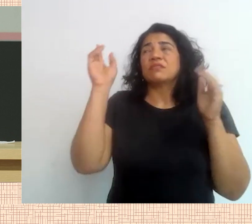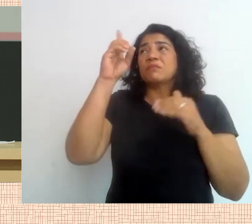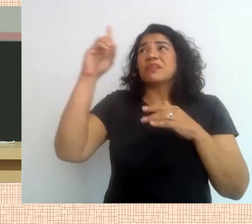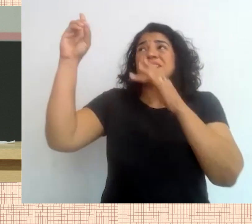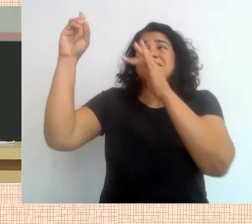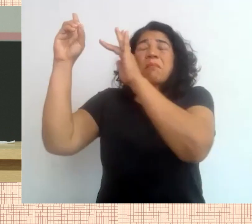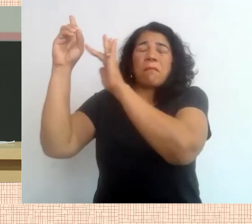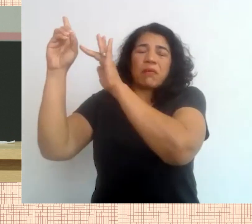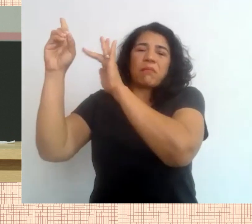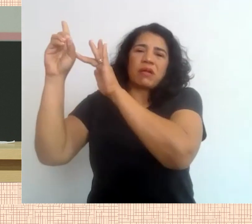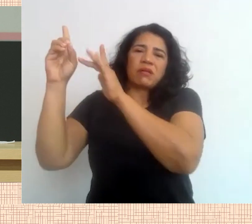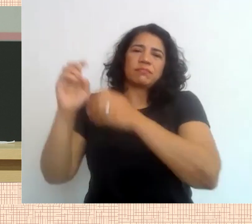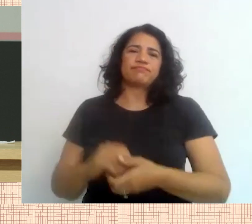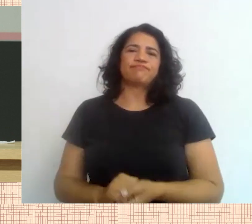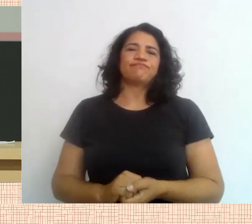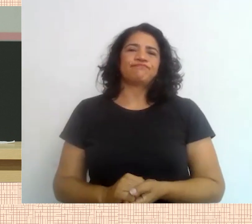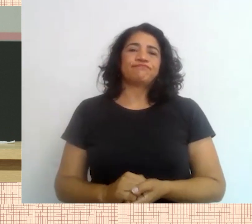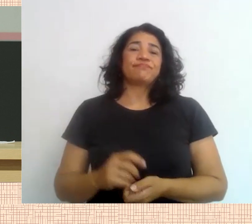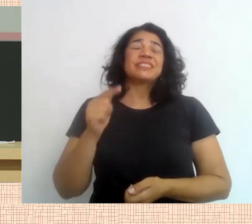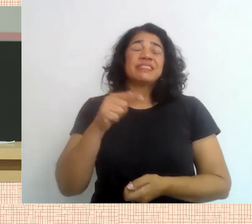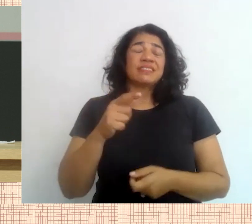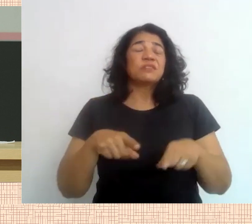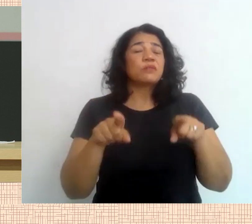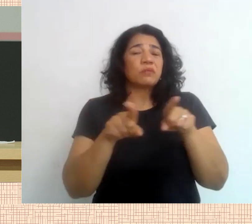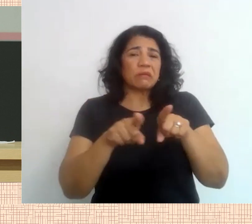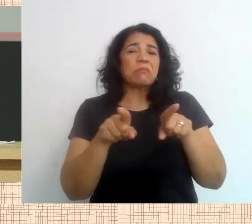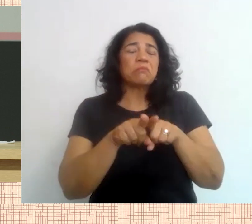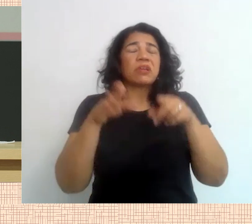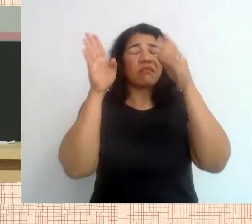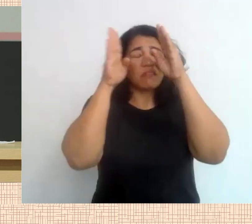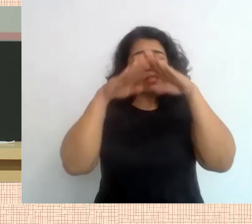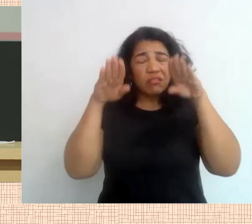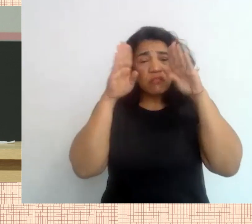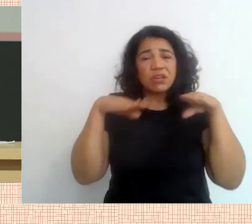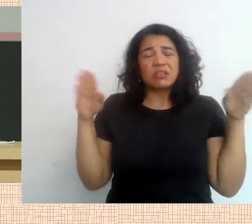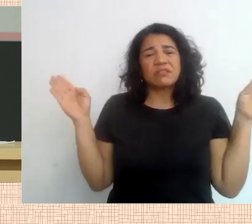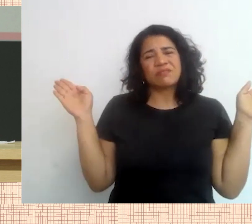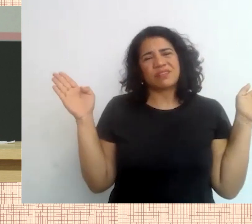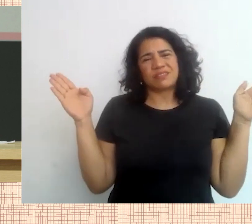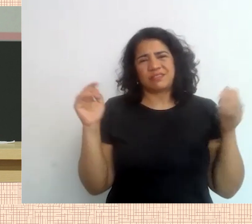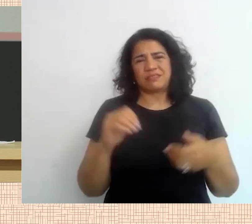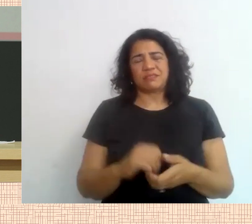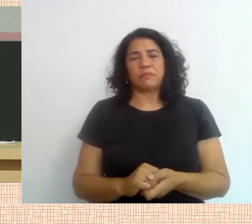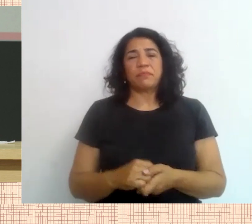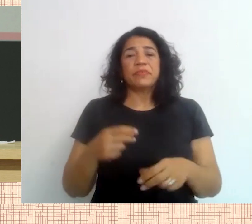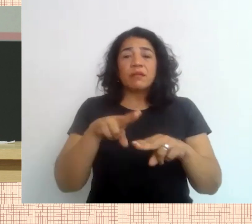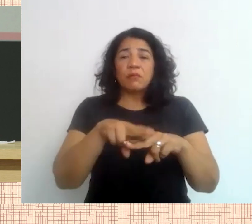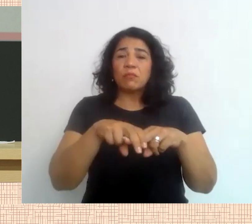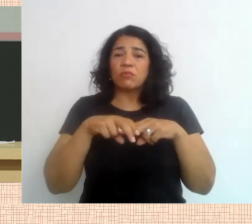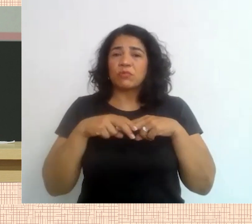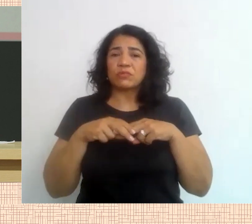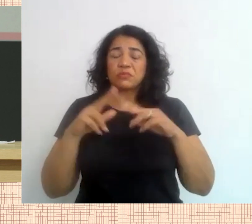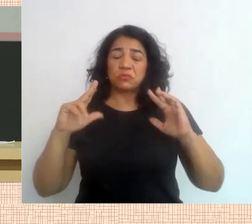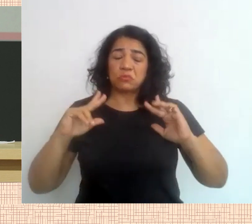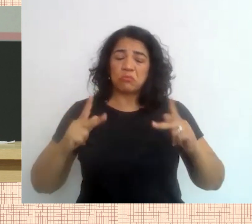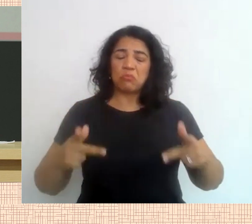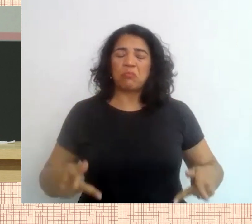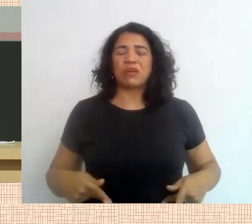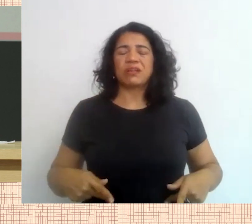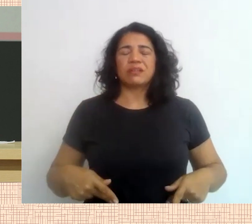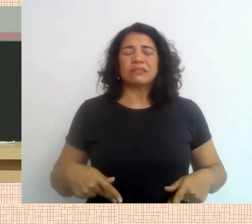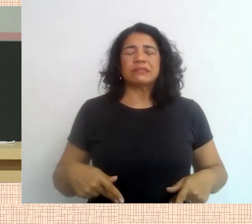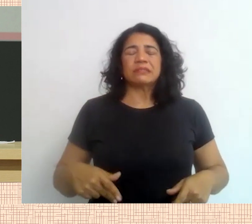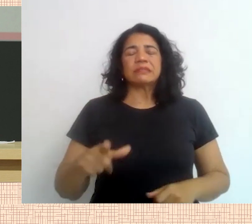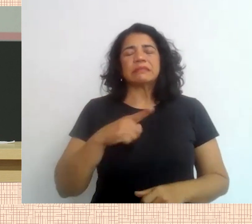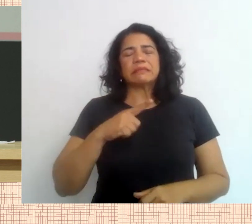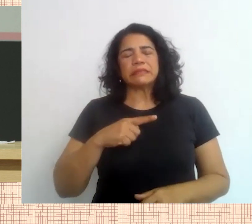né, da falta de realidade, produziu em nós essa falsa humildade. Tanto é que, irmãos,